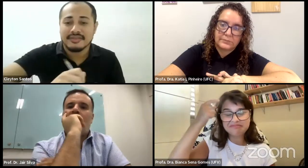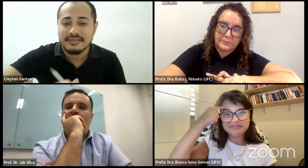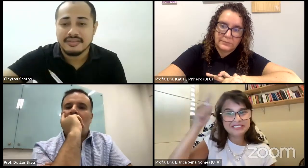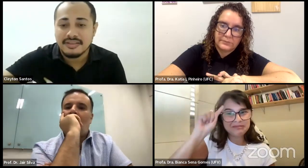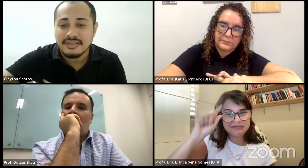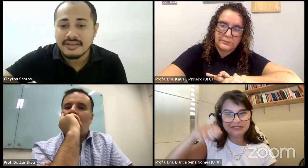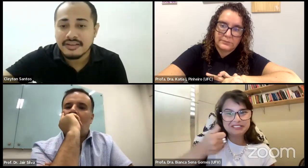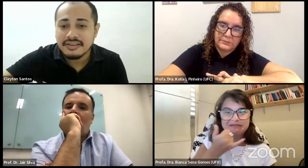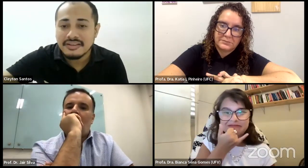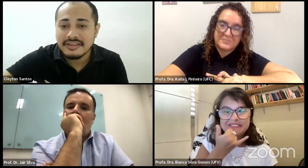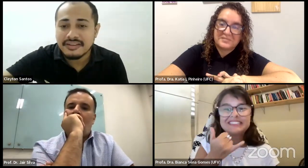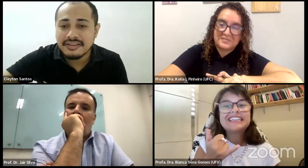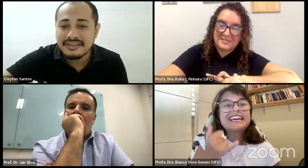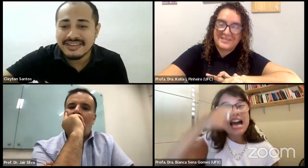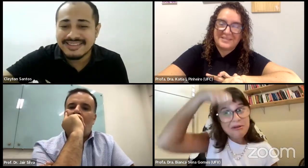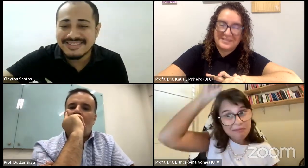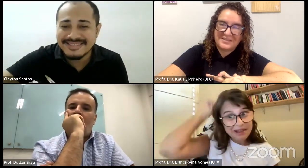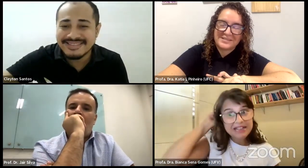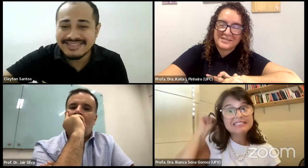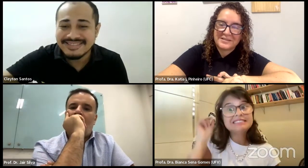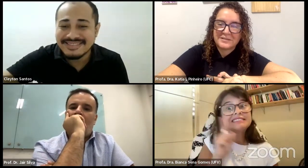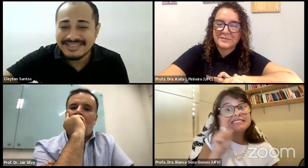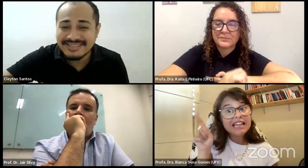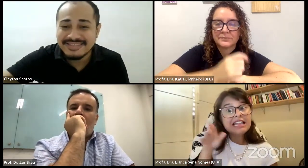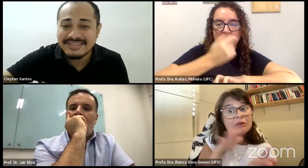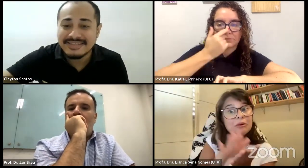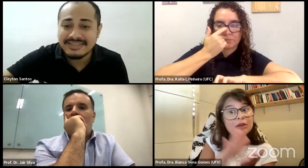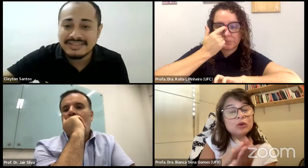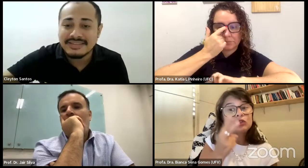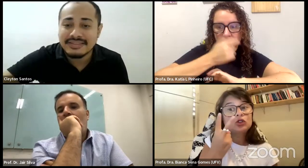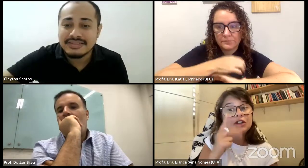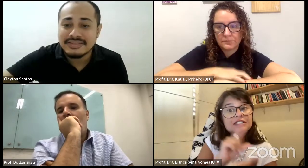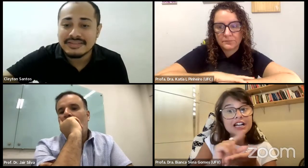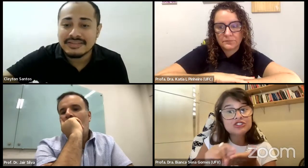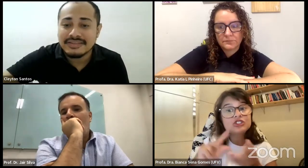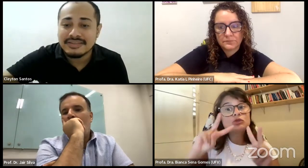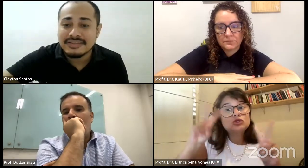a Ana, né? Isso. Eu não sabia o sinal dela, perdão.